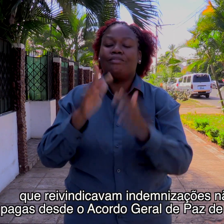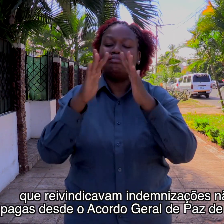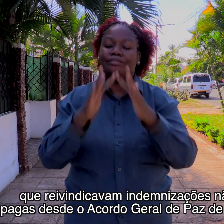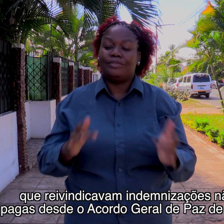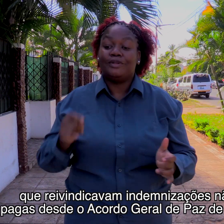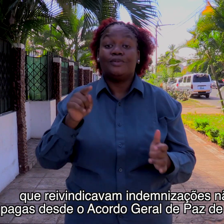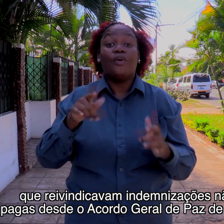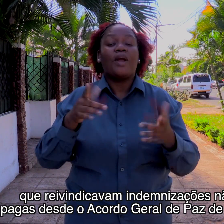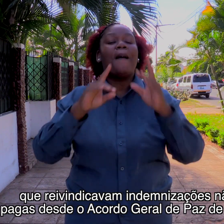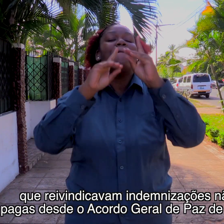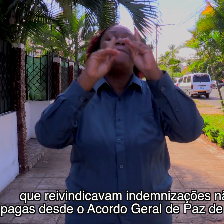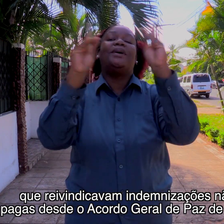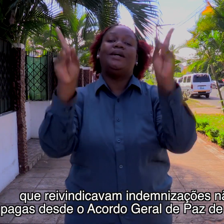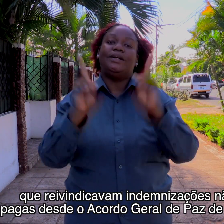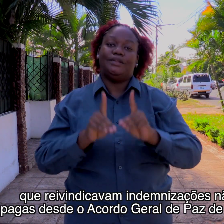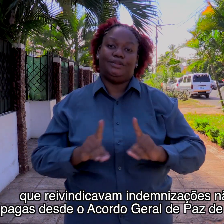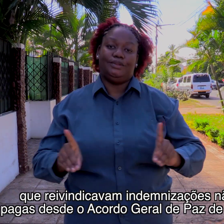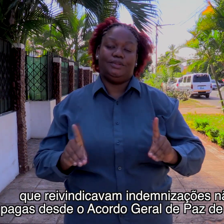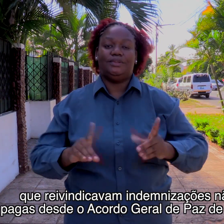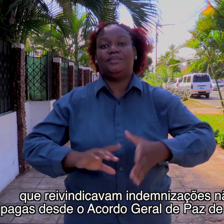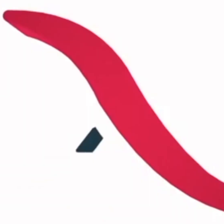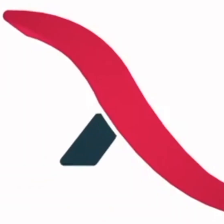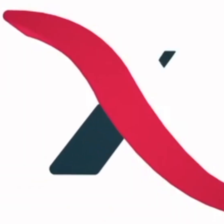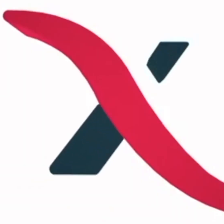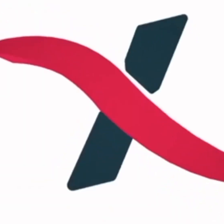Geral de Paz em 1992.